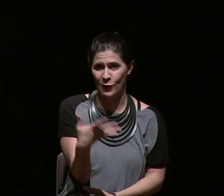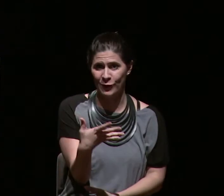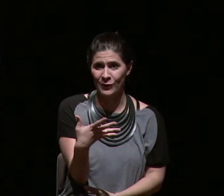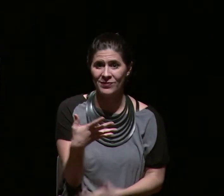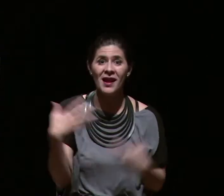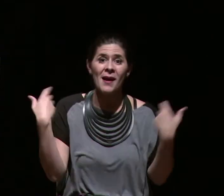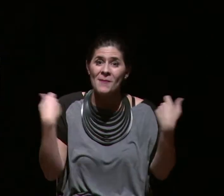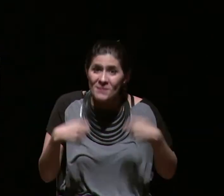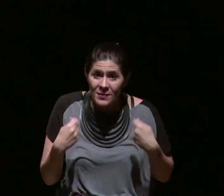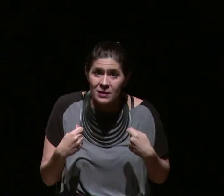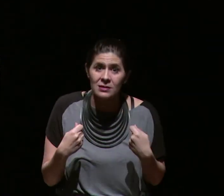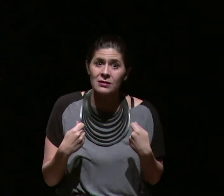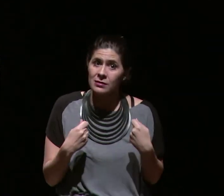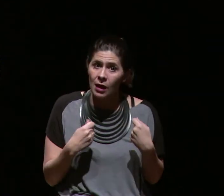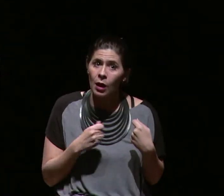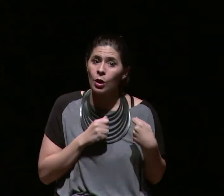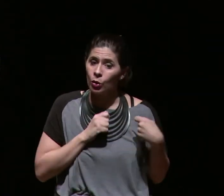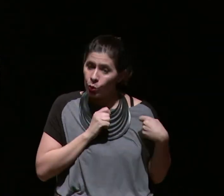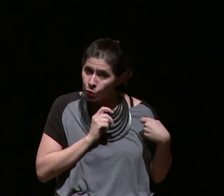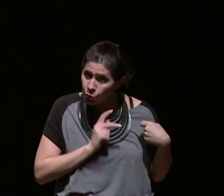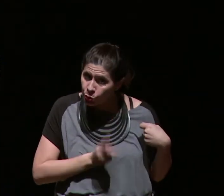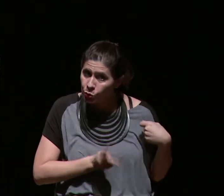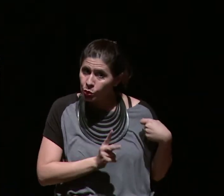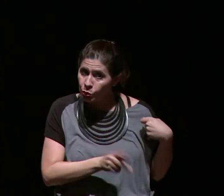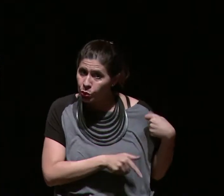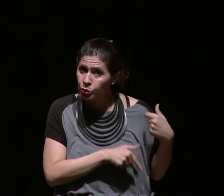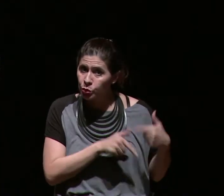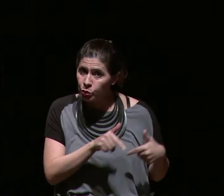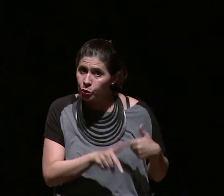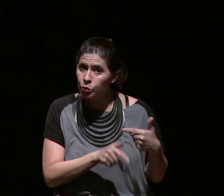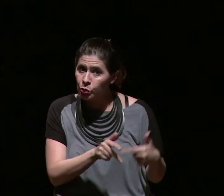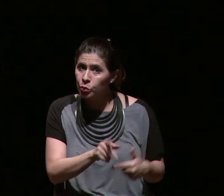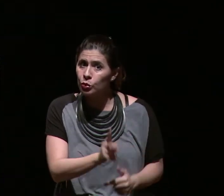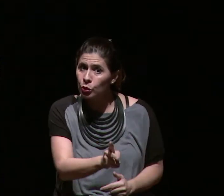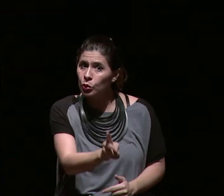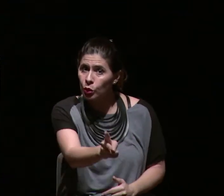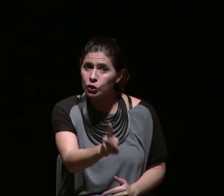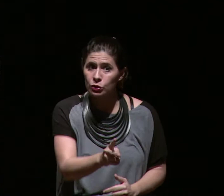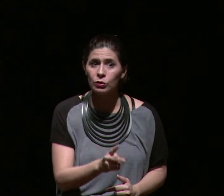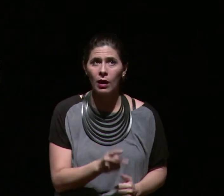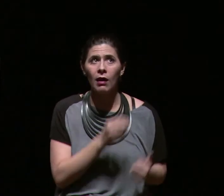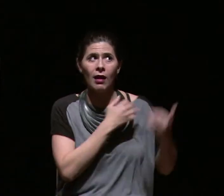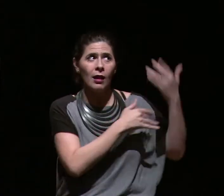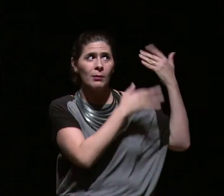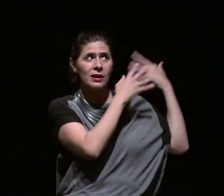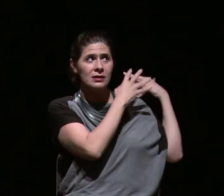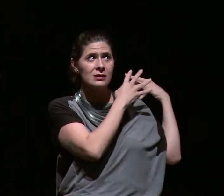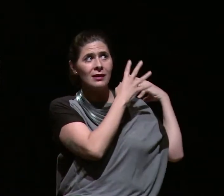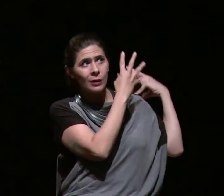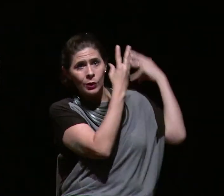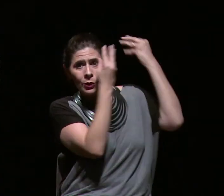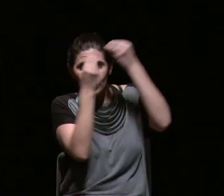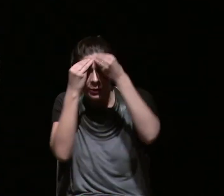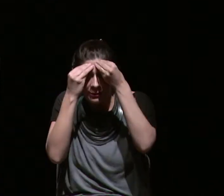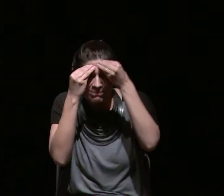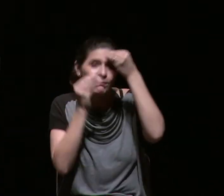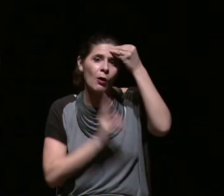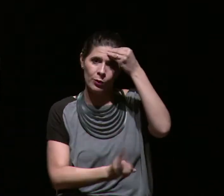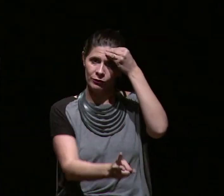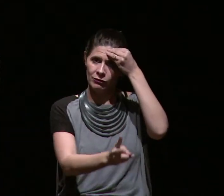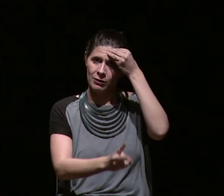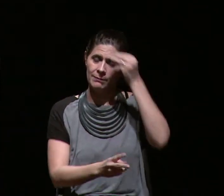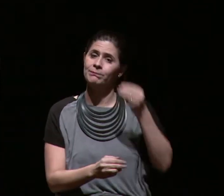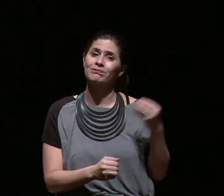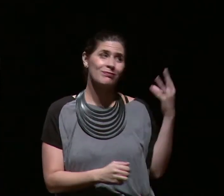preciso continuar, porque esse processo já começou, é preciso continuar recuperando memórias. A memória nos impele à